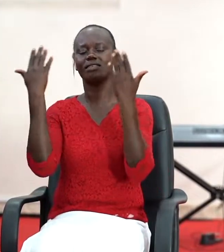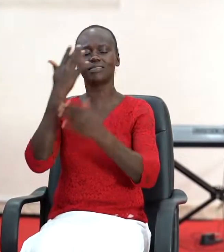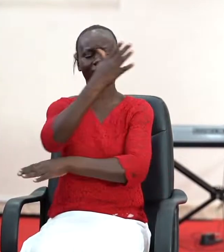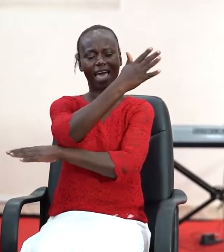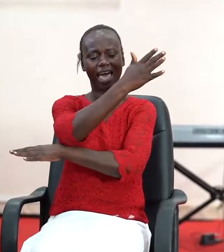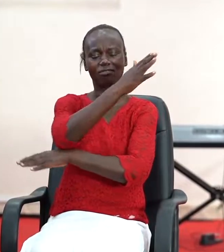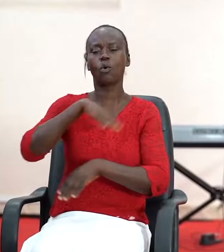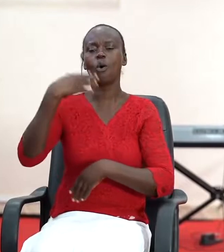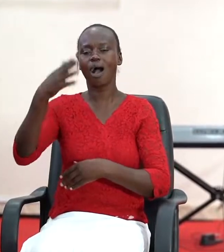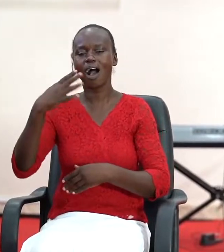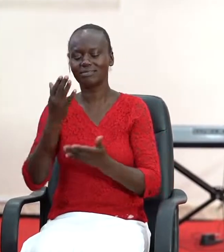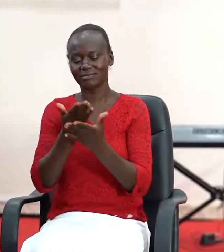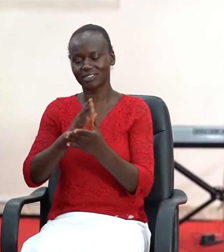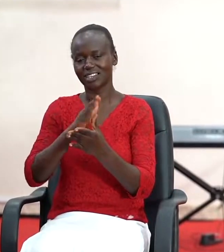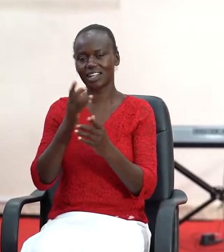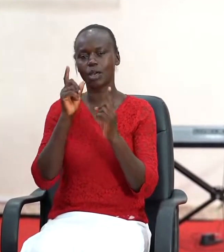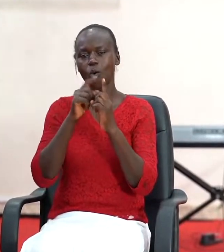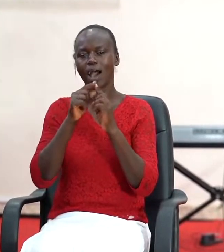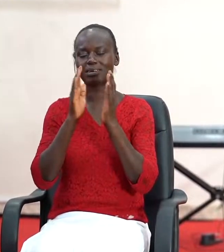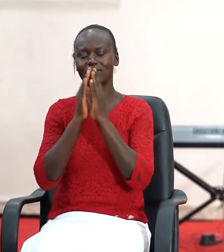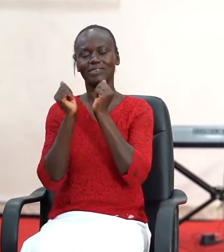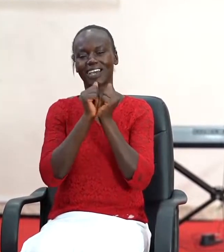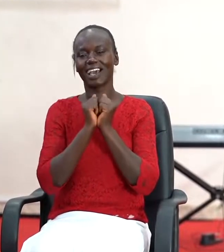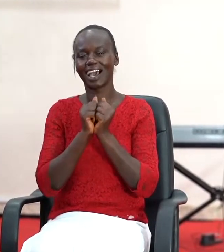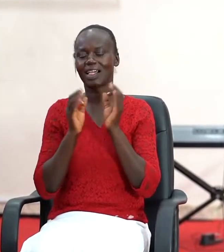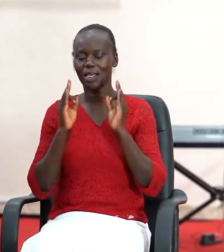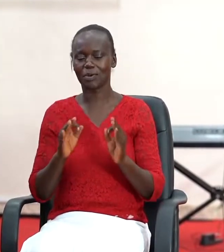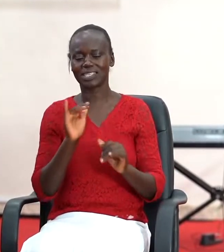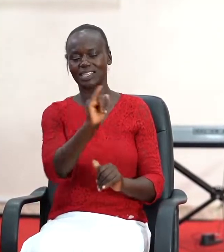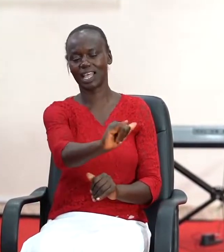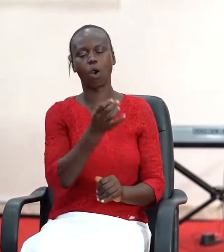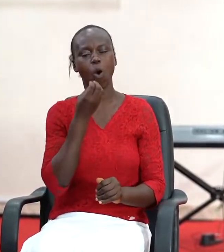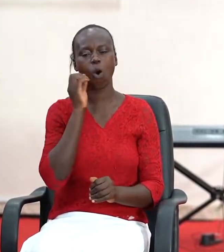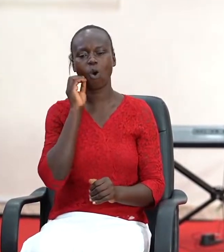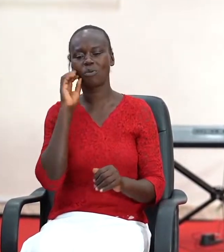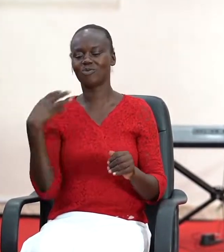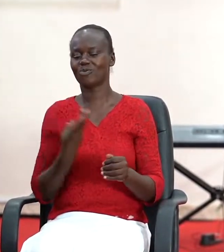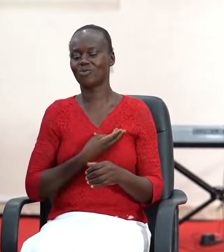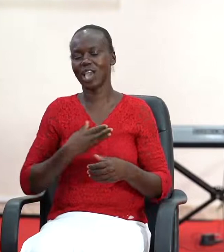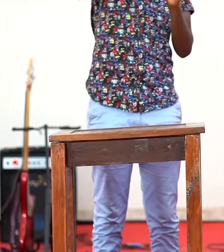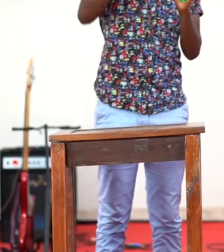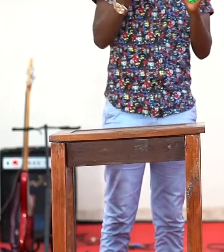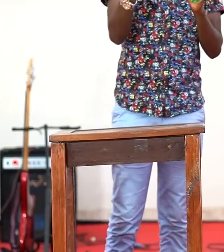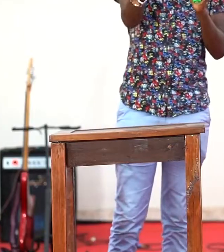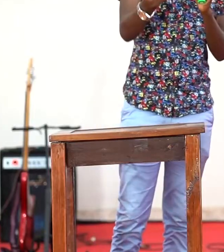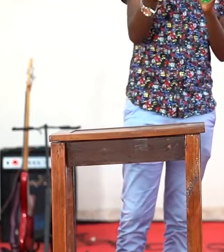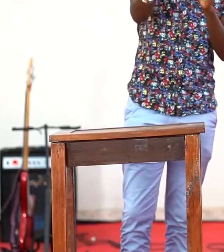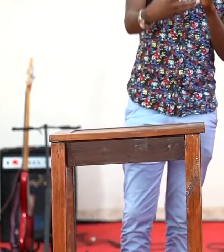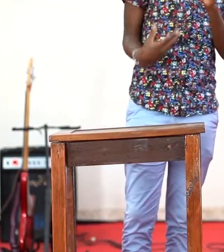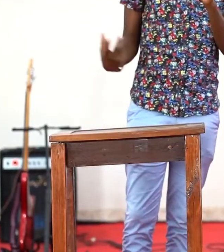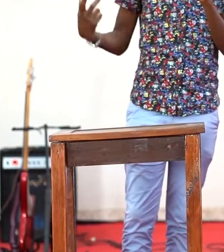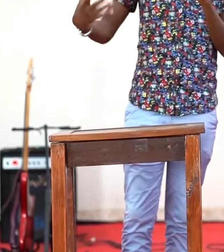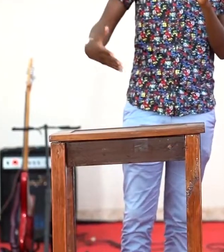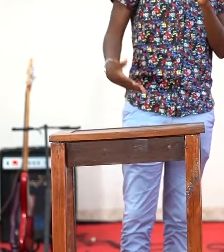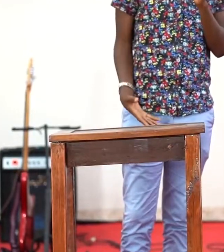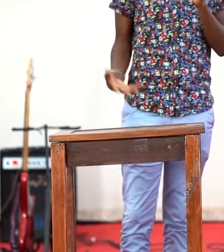word, tunapray pamoja. Unajua hata kama ni quarantine bado sisi ni mavijana, lazima tu zoom. Tuko na pia tuna zoom, tunafanya ma